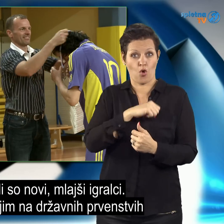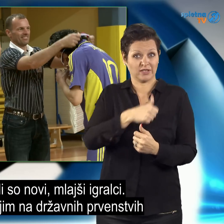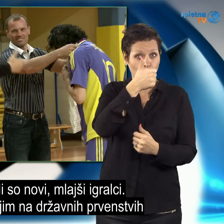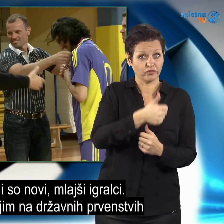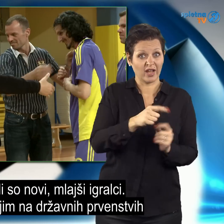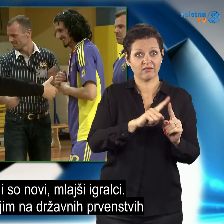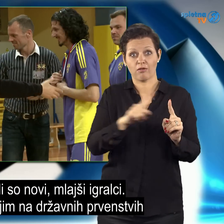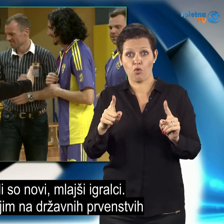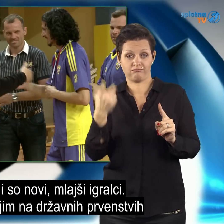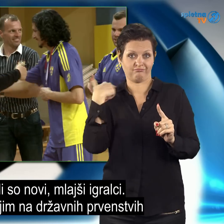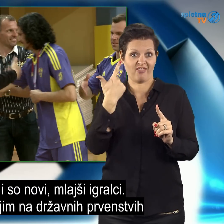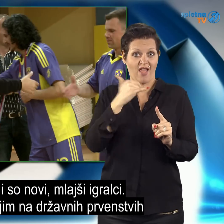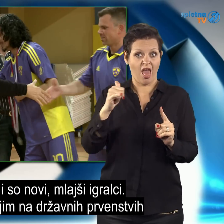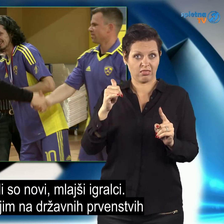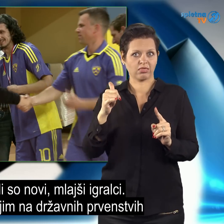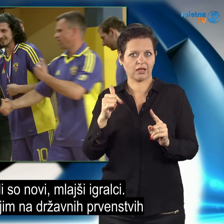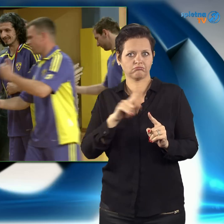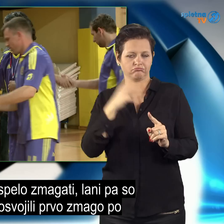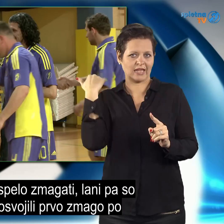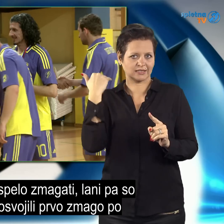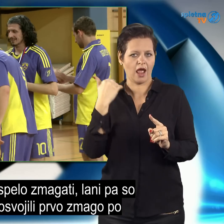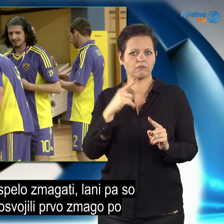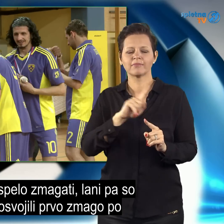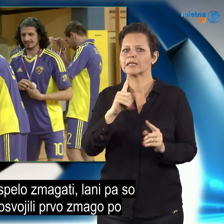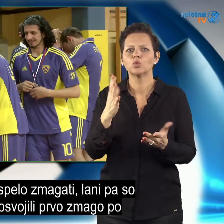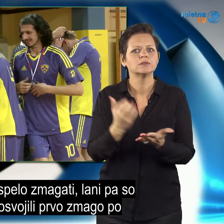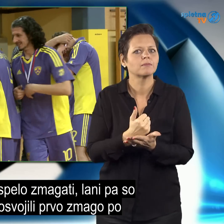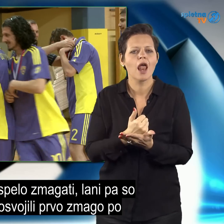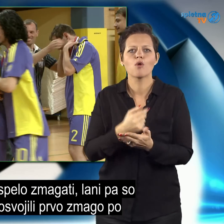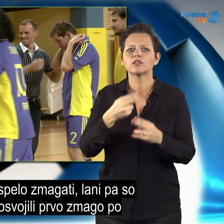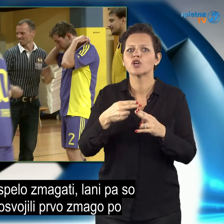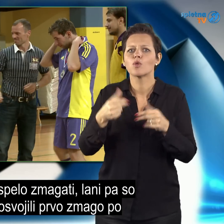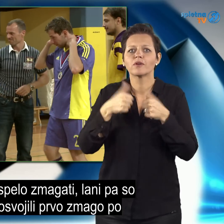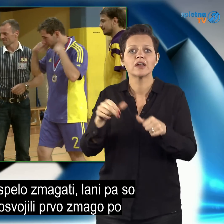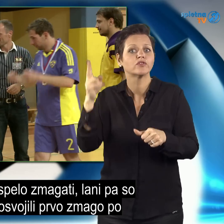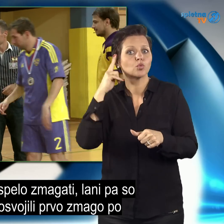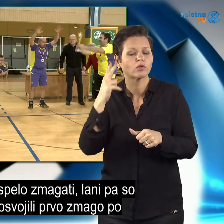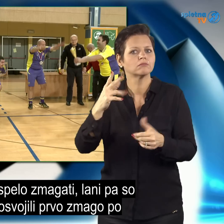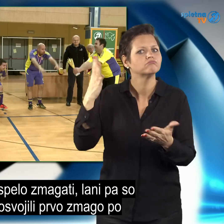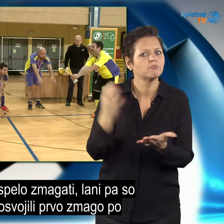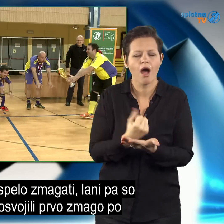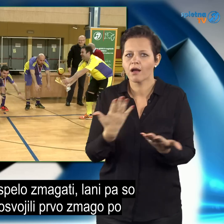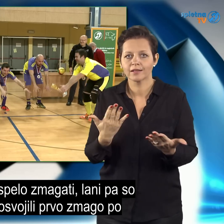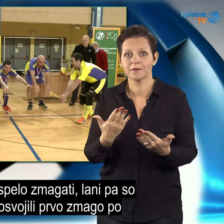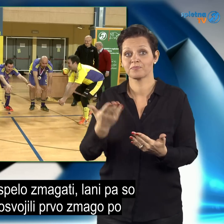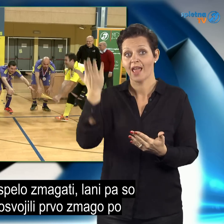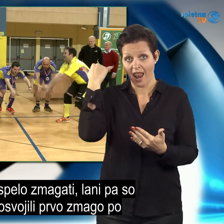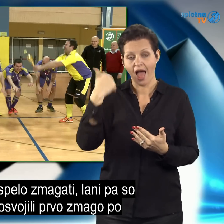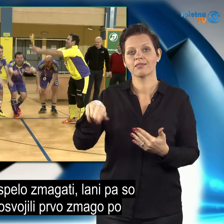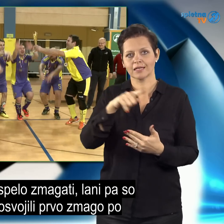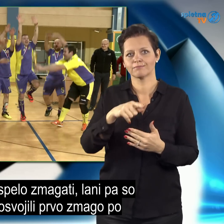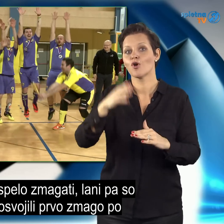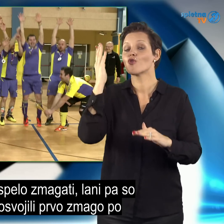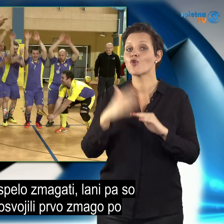Do predlani jim na državnih prvenstvih gluhih ni uspelo zmagati, lani pa so končno osvojili prvo zmago po